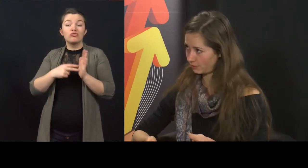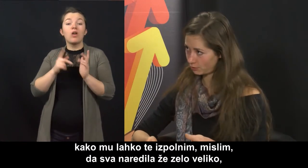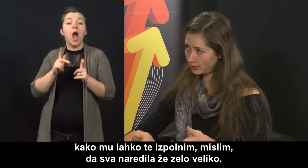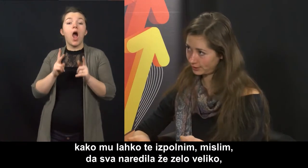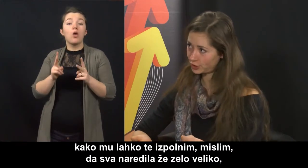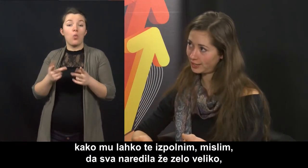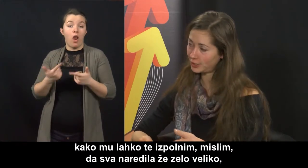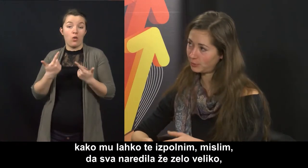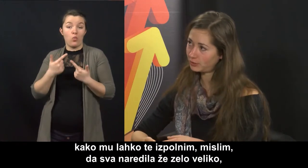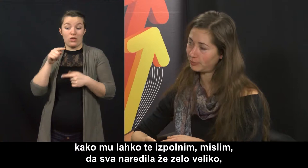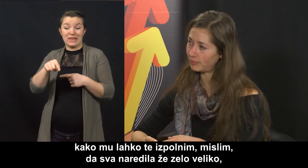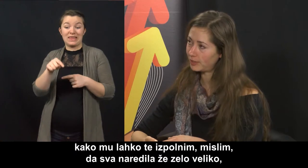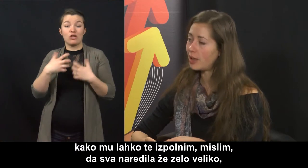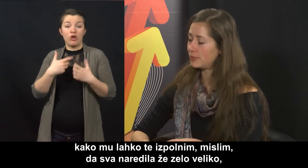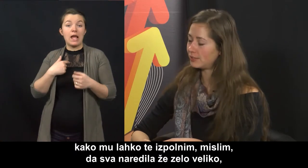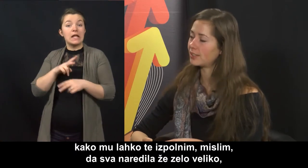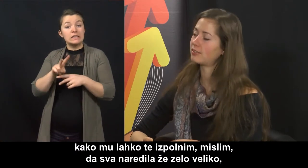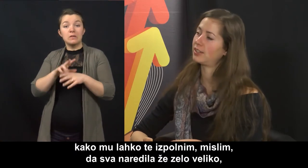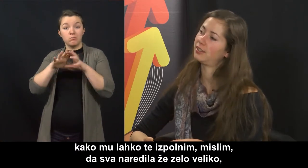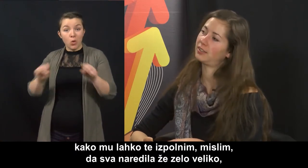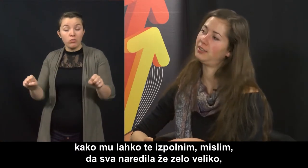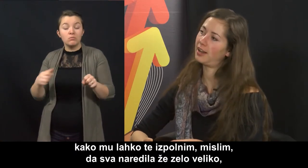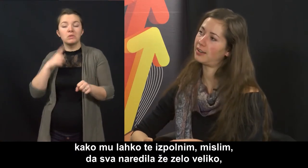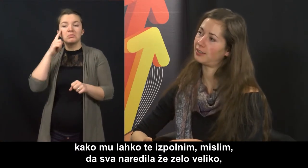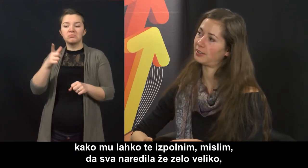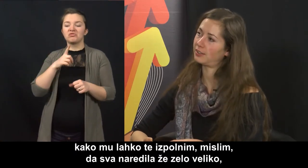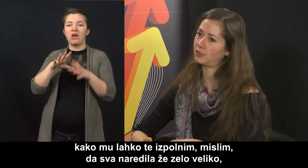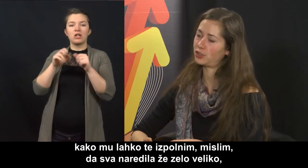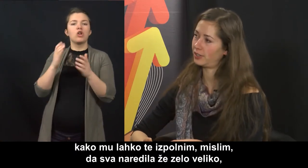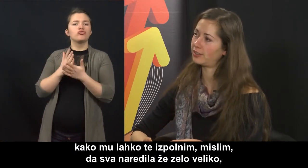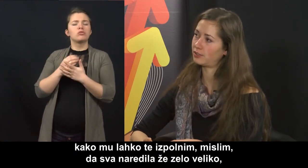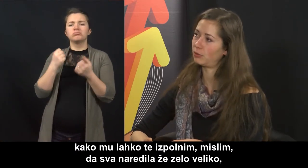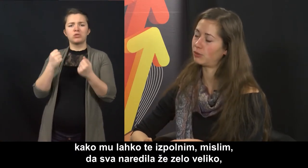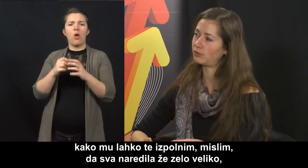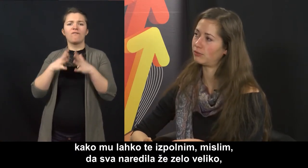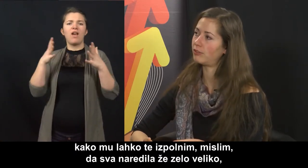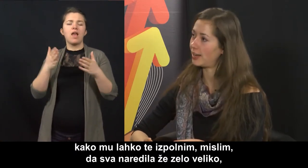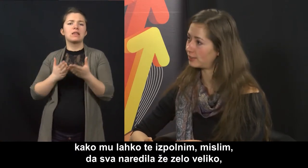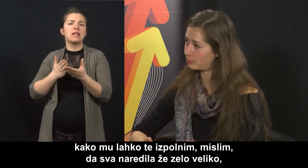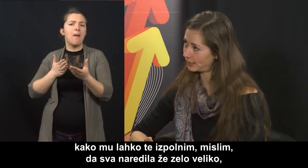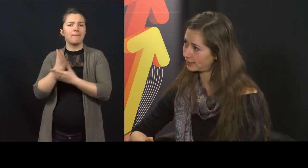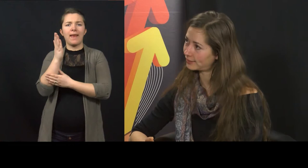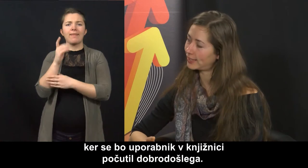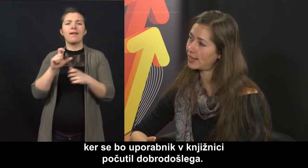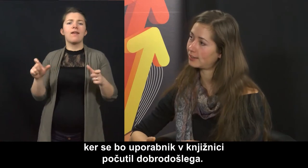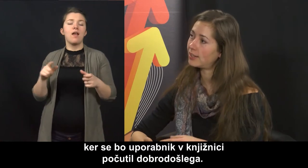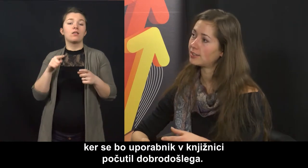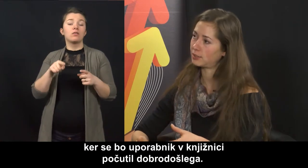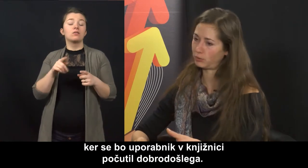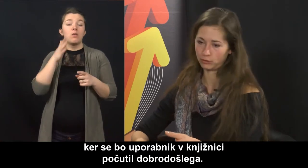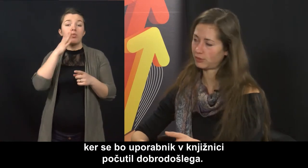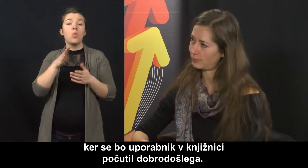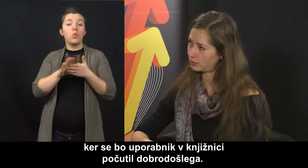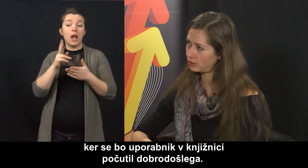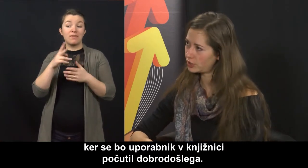kako mu lahko te želje izpolnim, mislim, da sva naredila že zelo velik napredek, ker